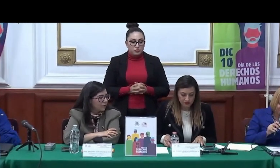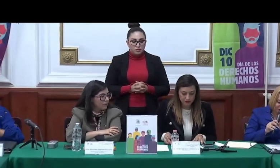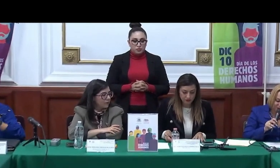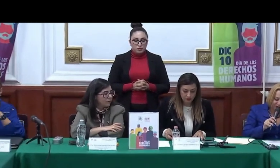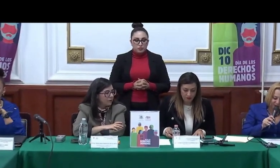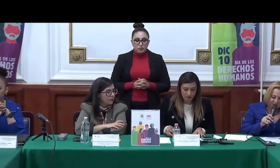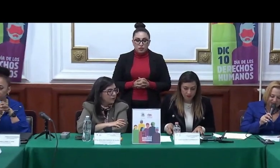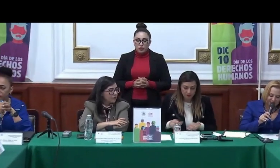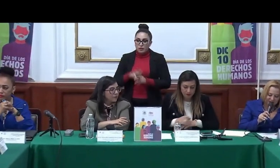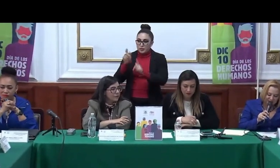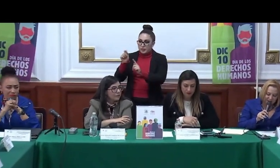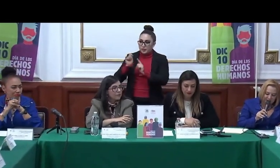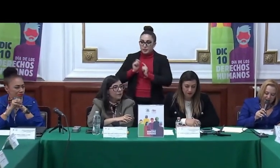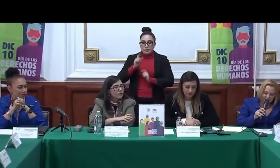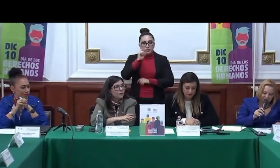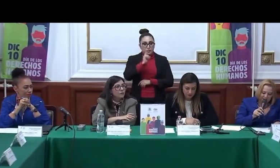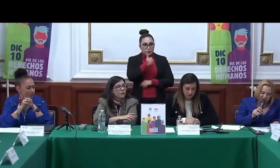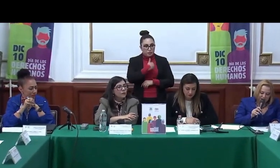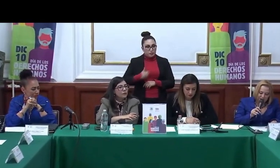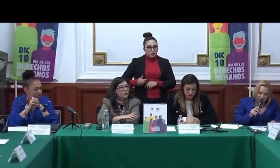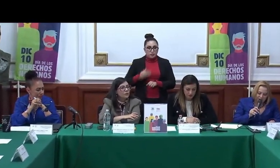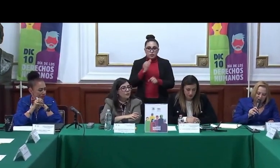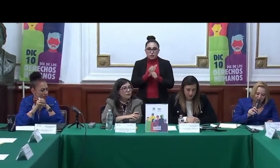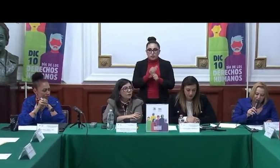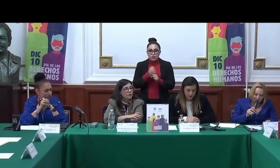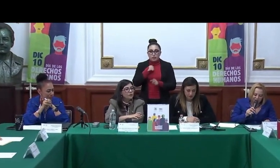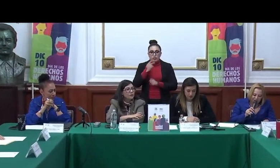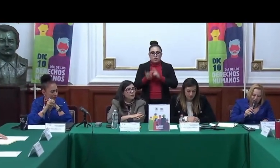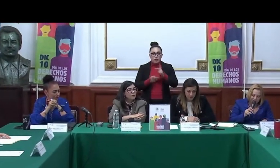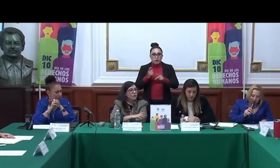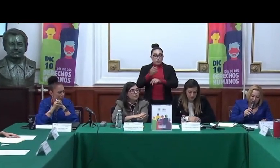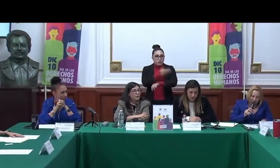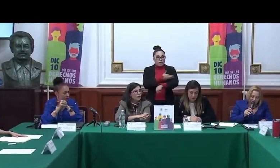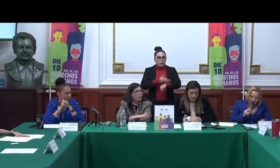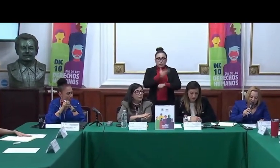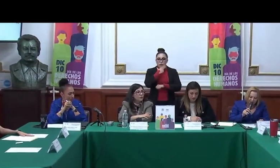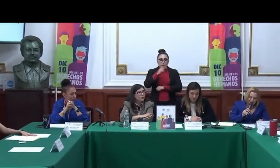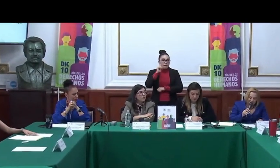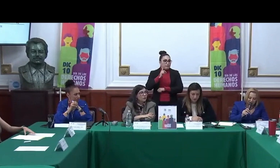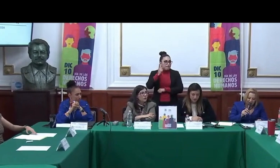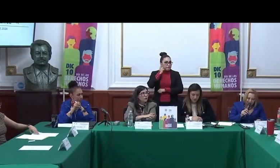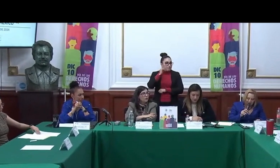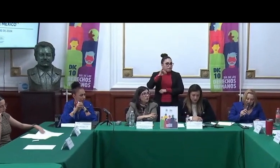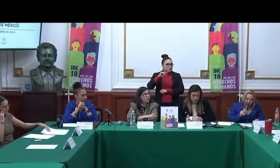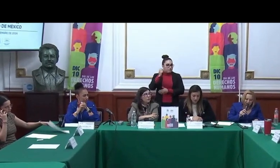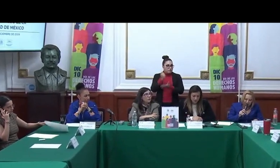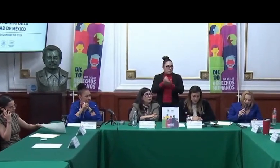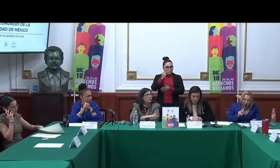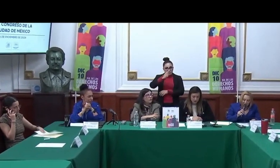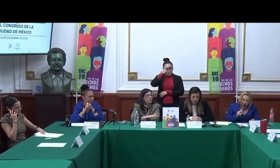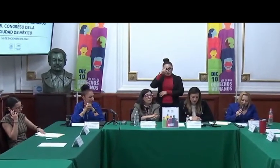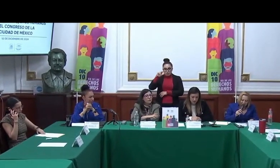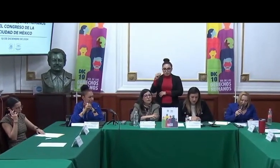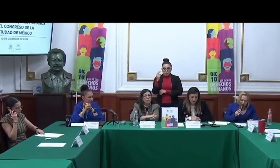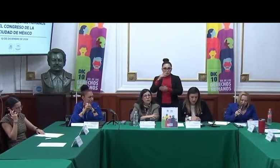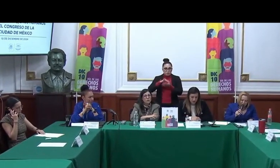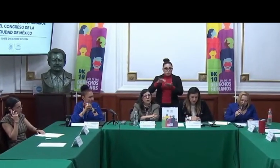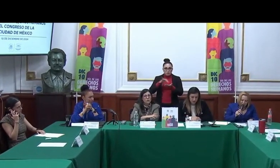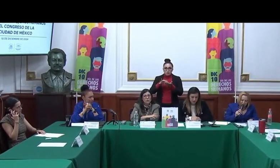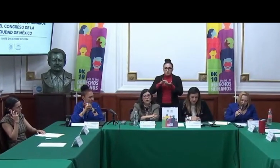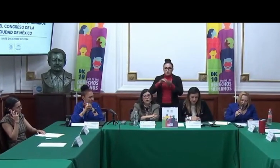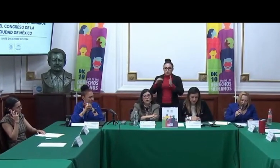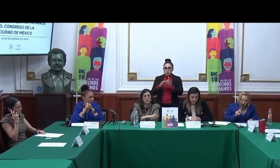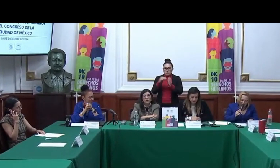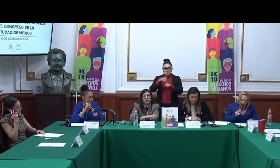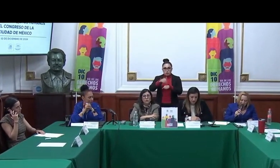Por instrucciones de la Presidencia, en votación económica, proceda a solicitar a ustedes la dispensa de la lectura del quinto punto